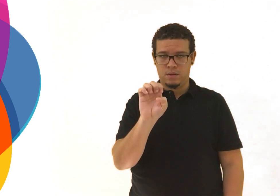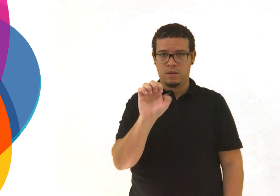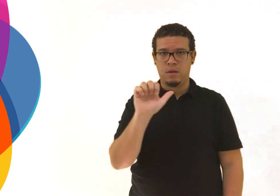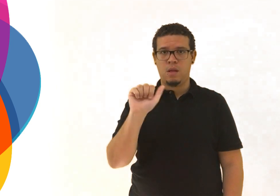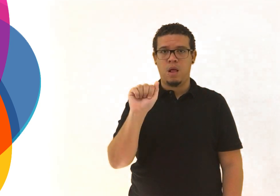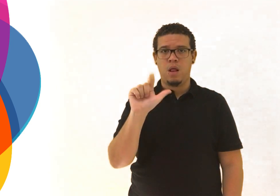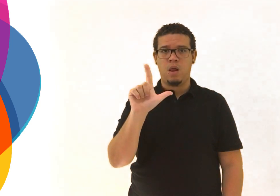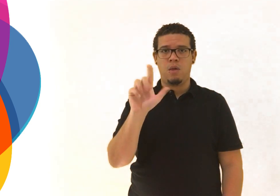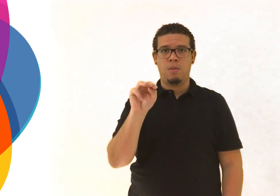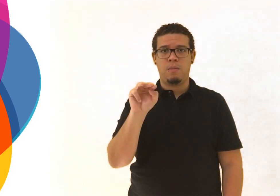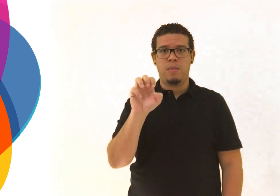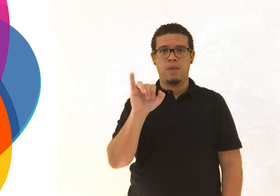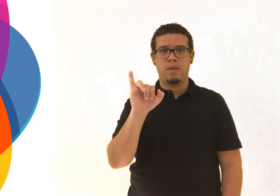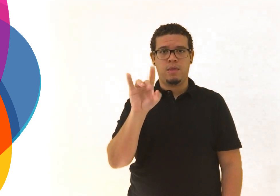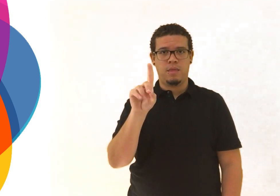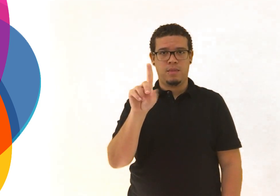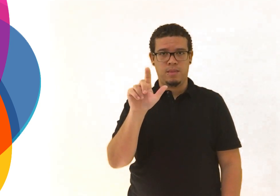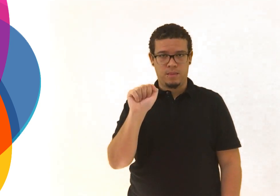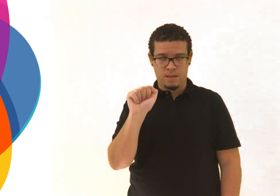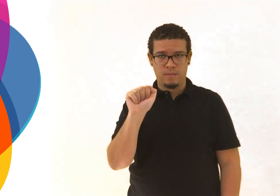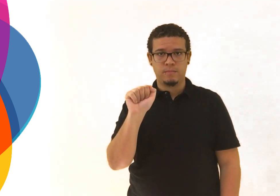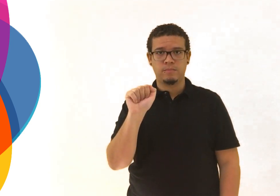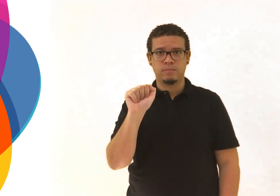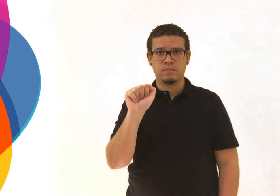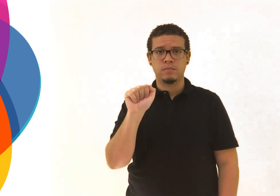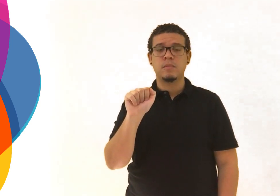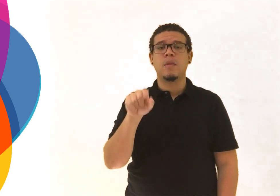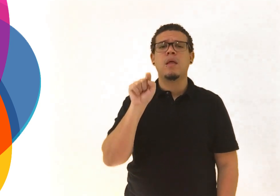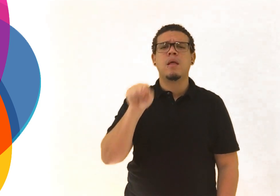e Joyce Almeida,